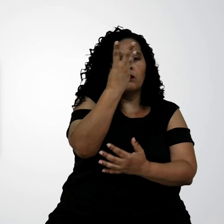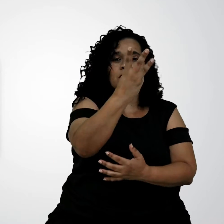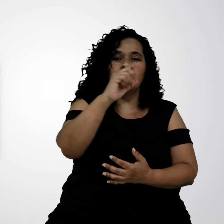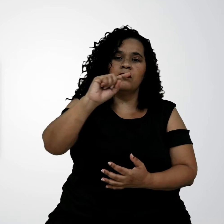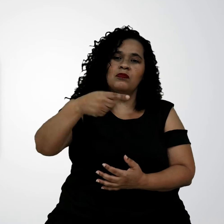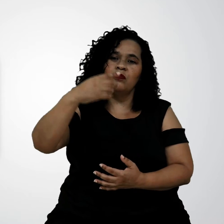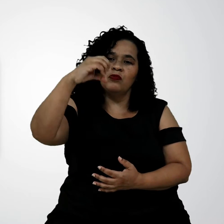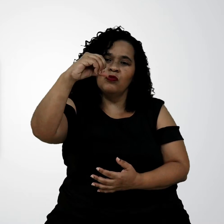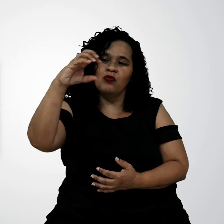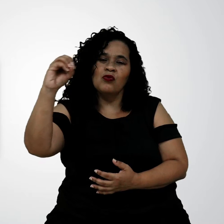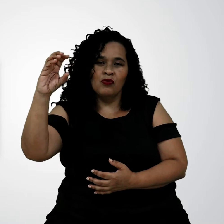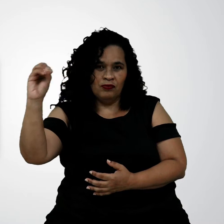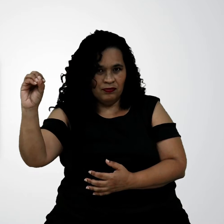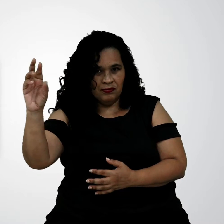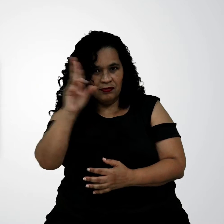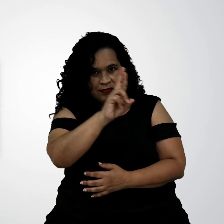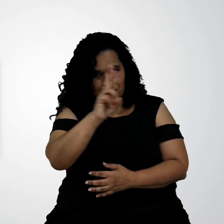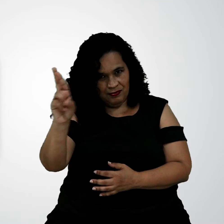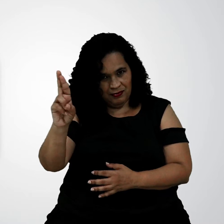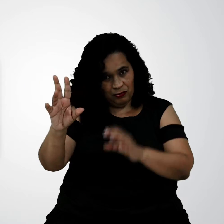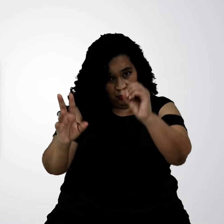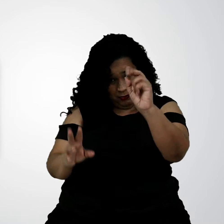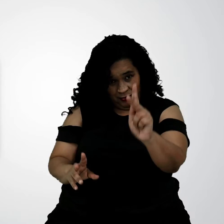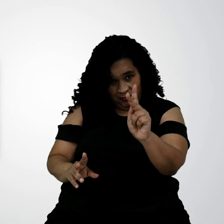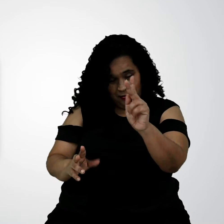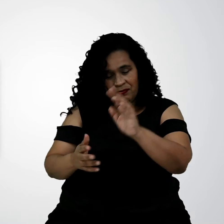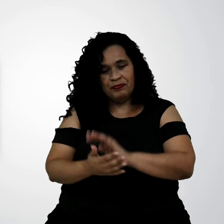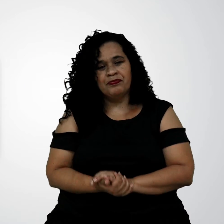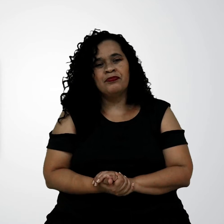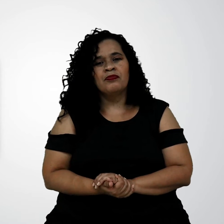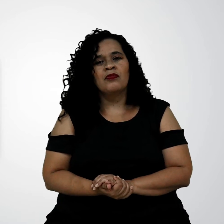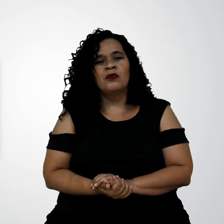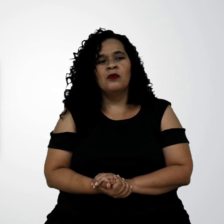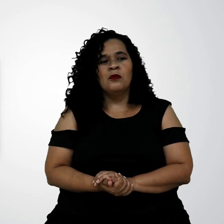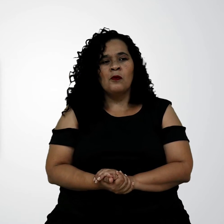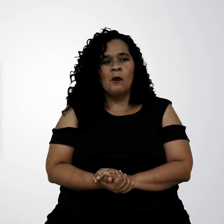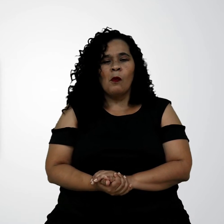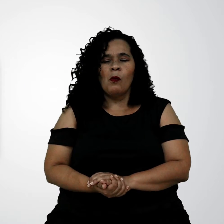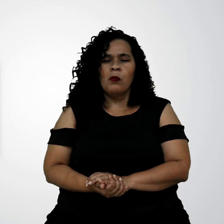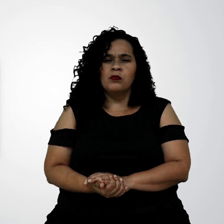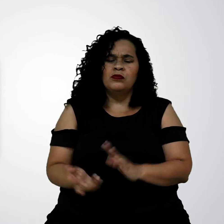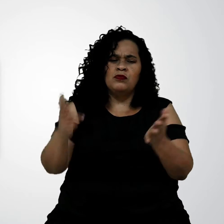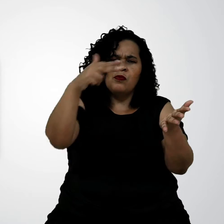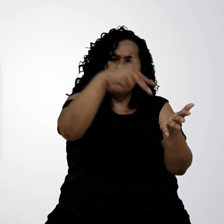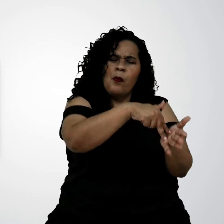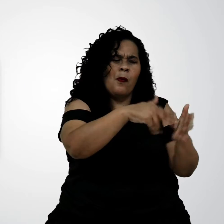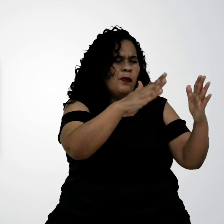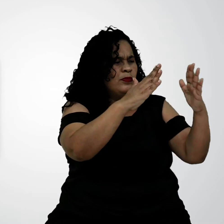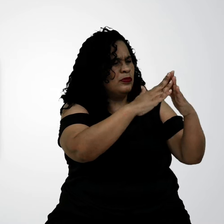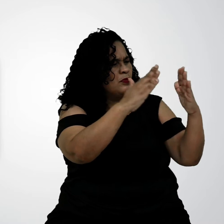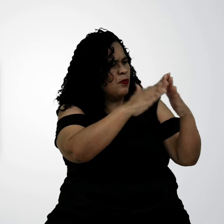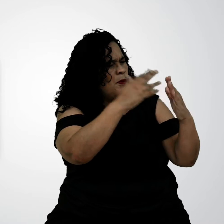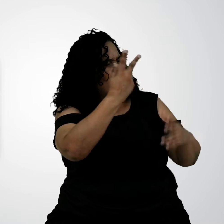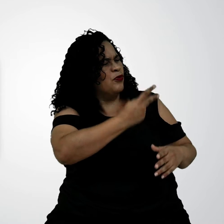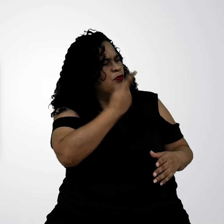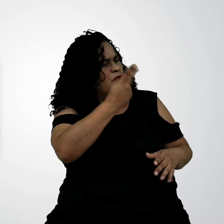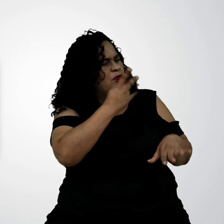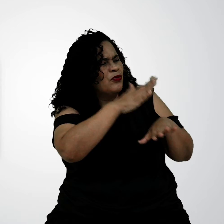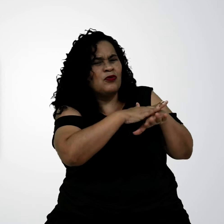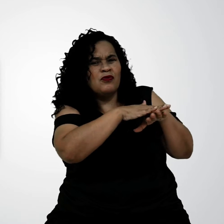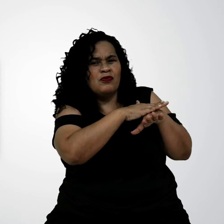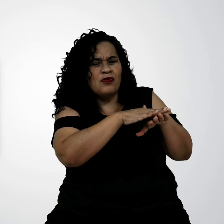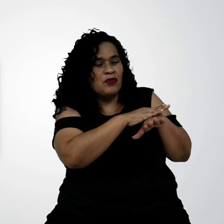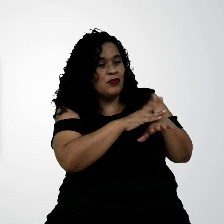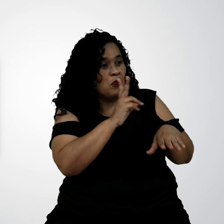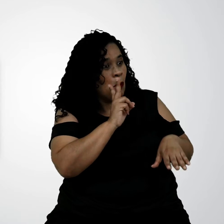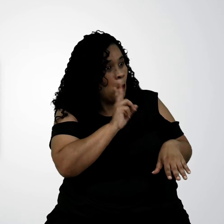R$3.900. Fechou? E aí, quando ele chega em casa e dá notícia para a mulher, para os filhos, olha, temos R$900 a